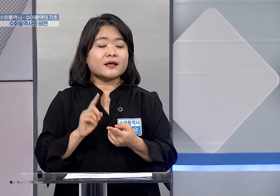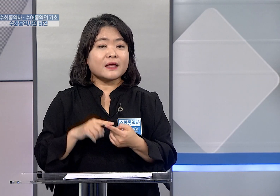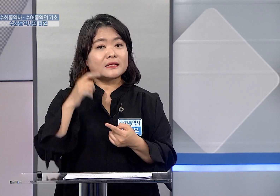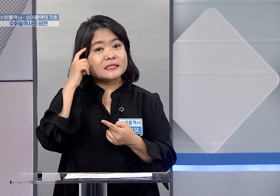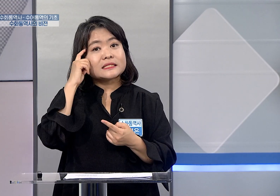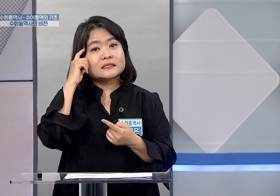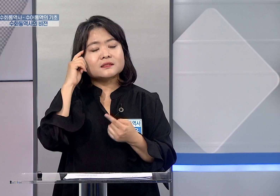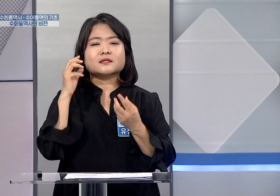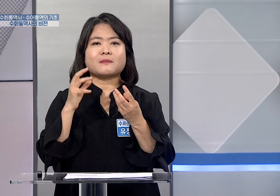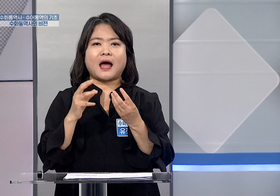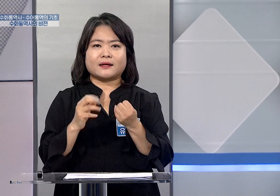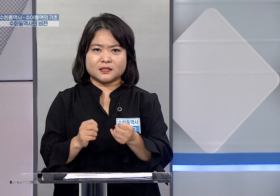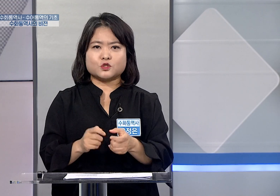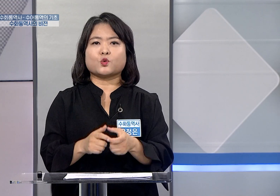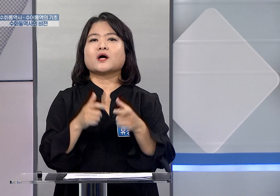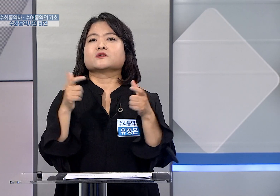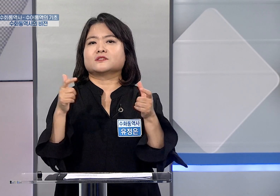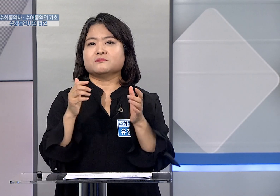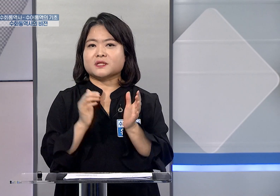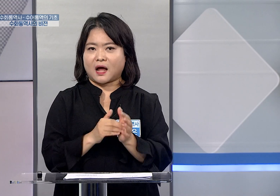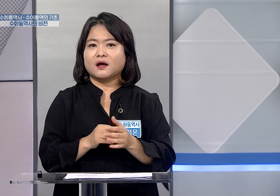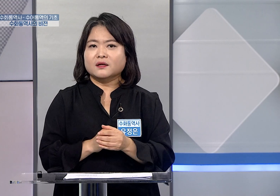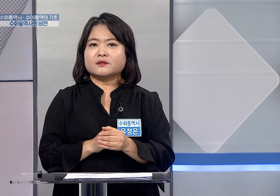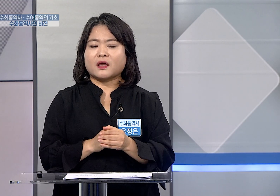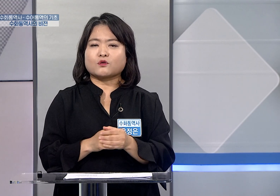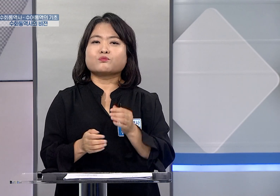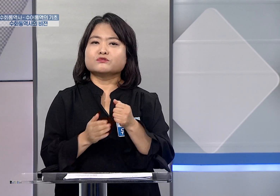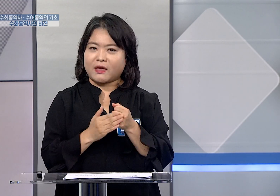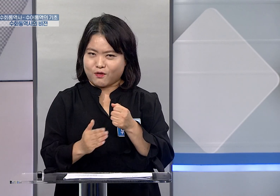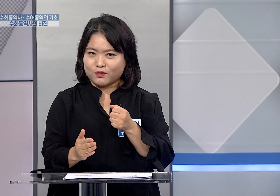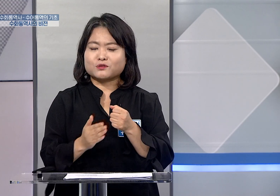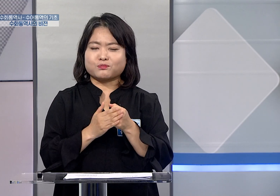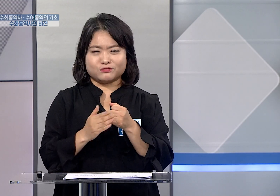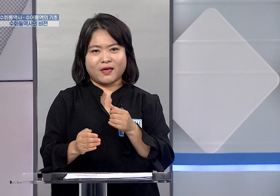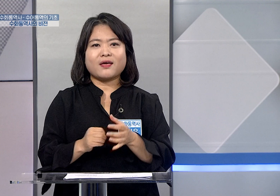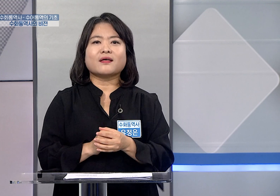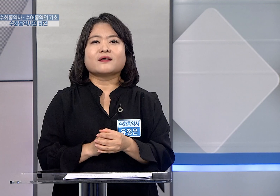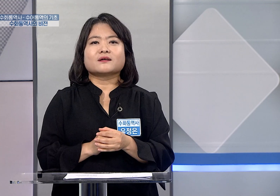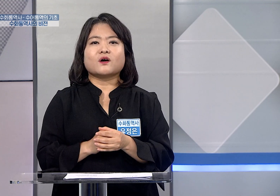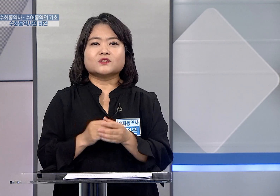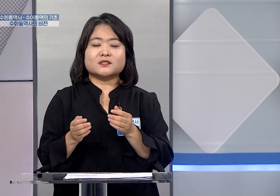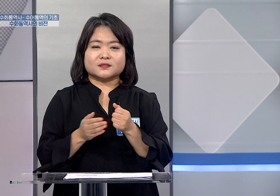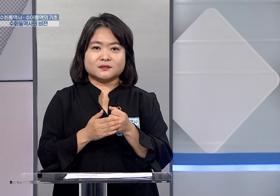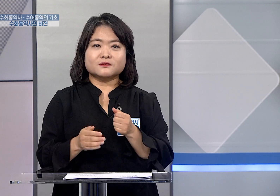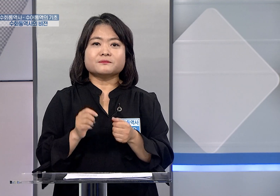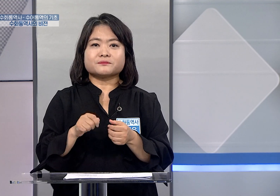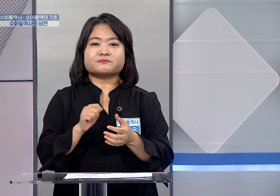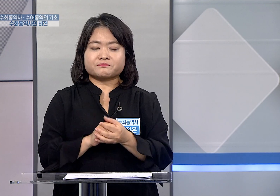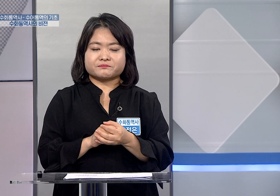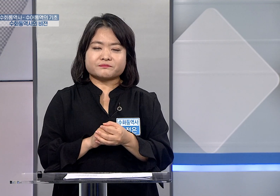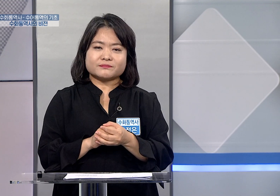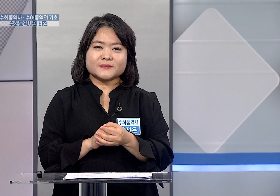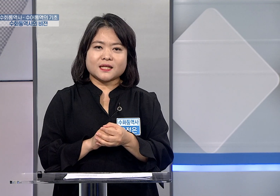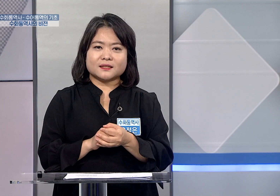대한 인식들이 많이 좋아졌습니다. 네, 덕분에요. 덕분에. 어쨌든